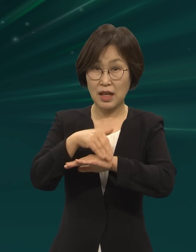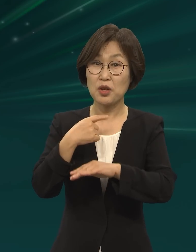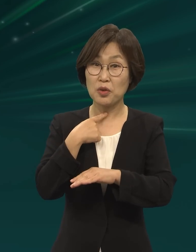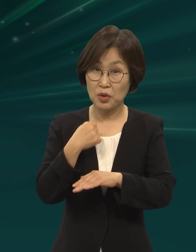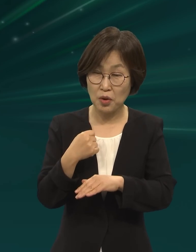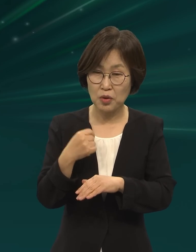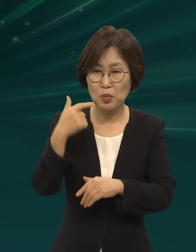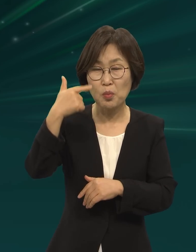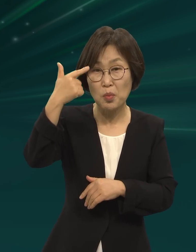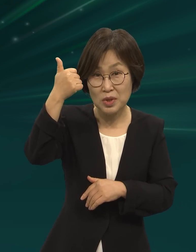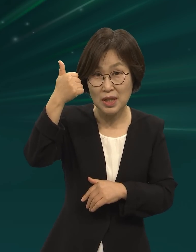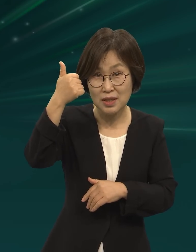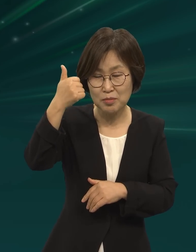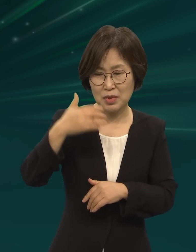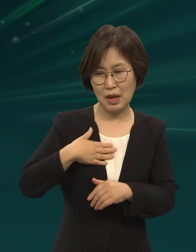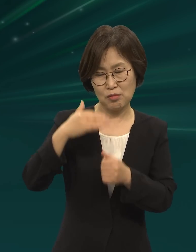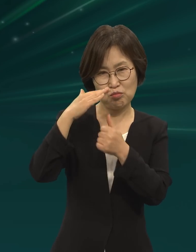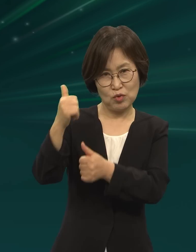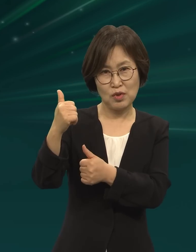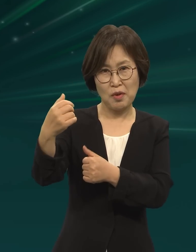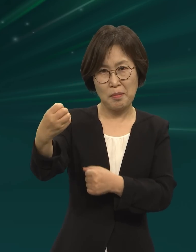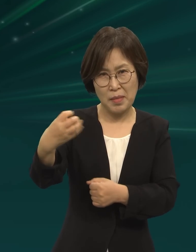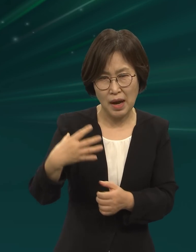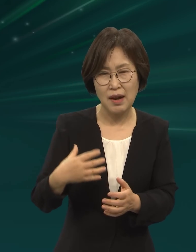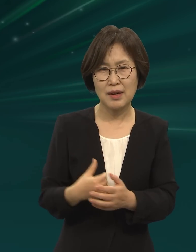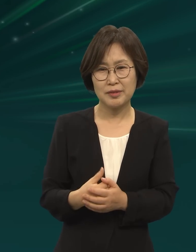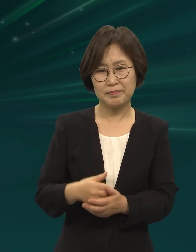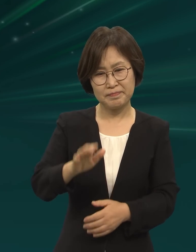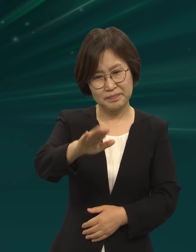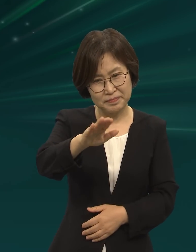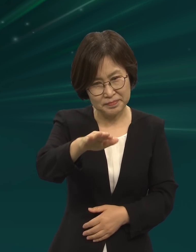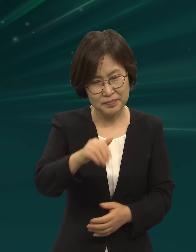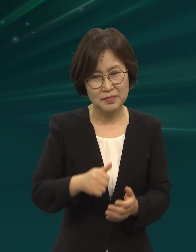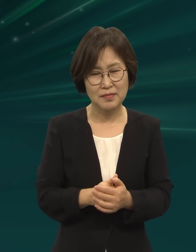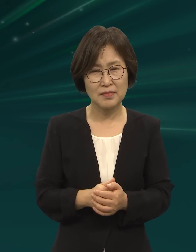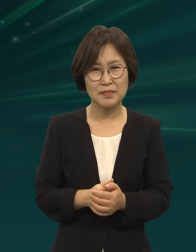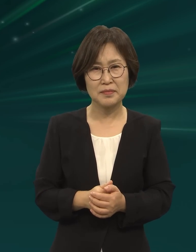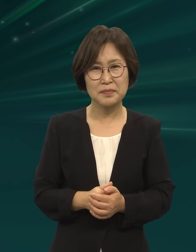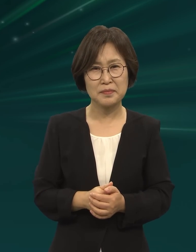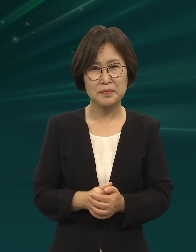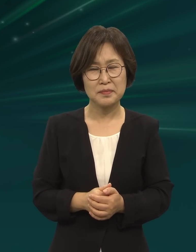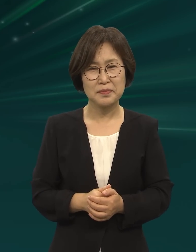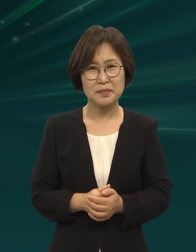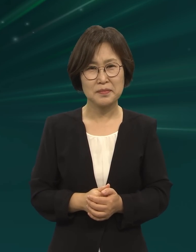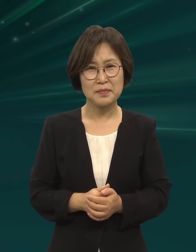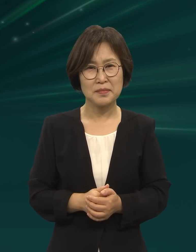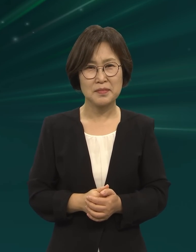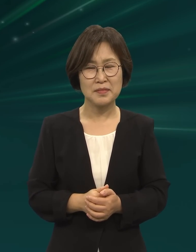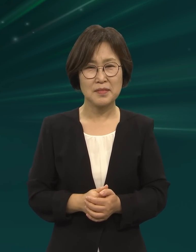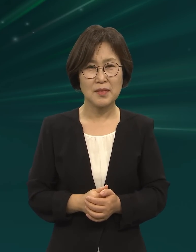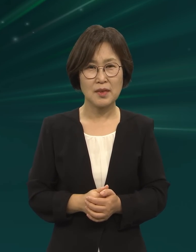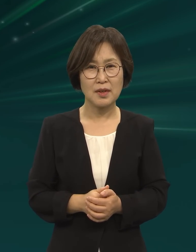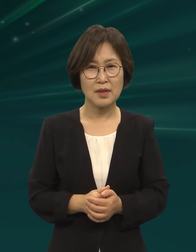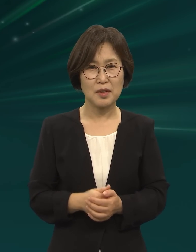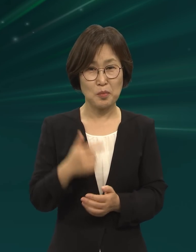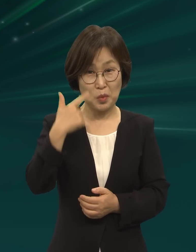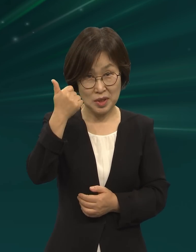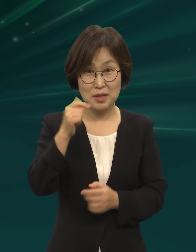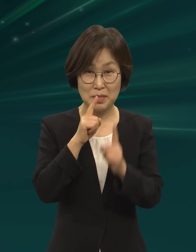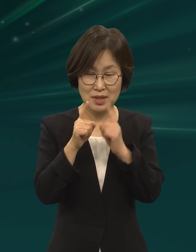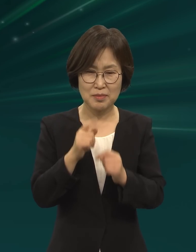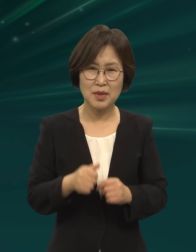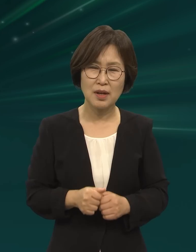목사님께서 저를 보고 한번 불렀습니다. 전도나 일로 와라. 네 목사님, 무슨 말입니까? 무슨 말씀입니까? 그래서